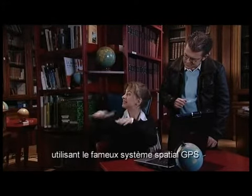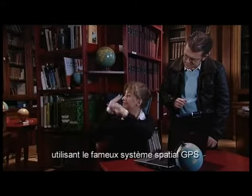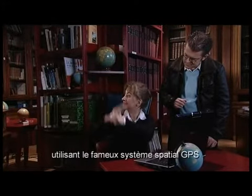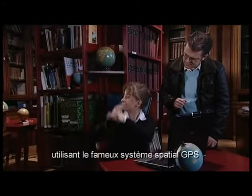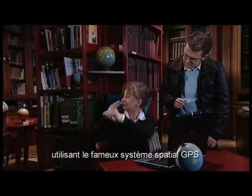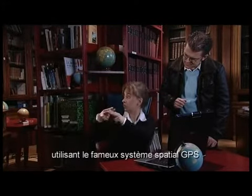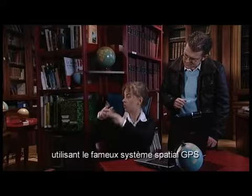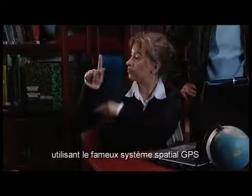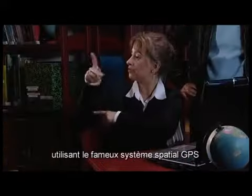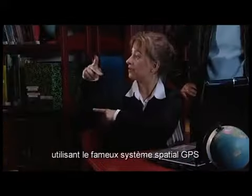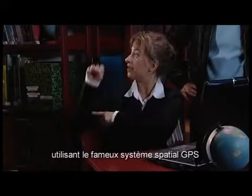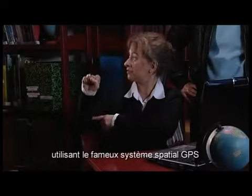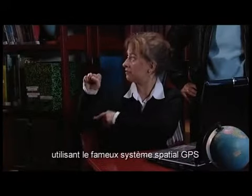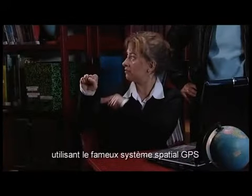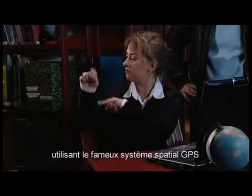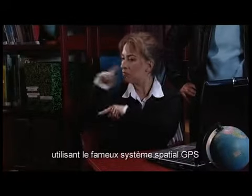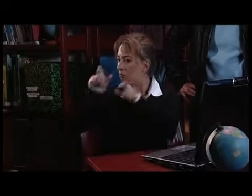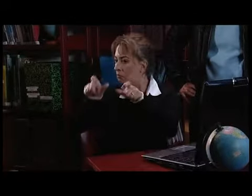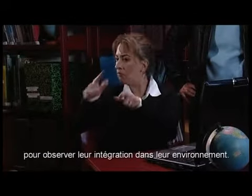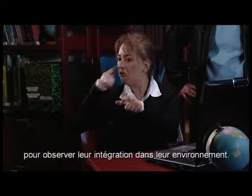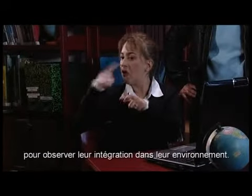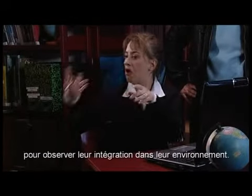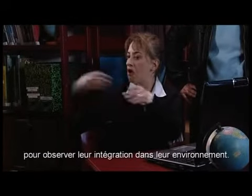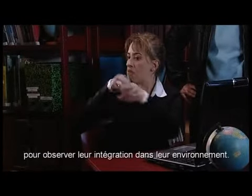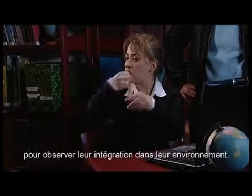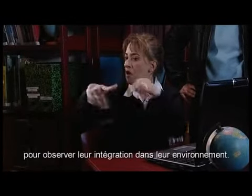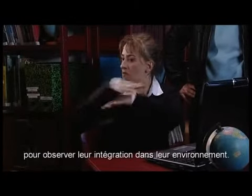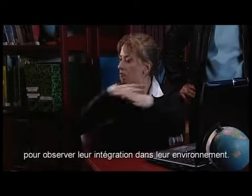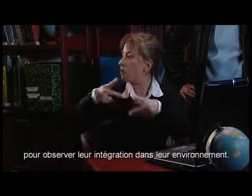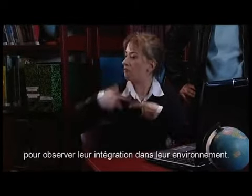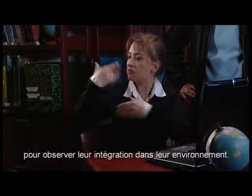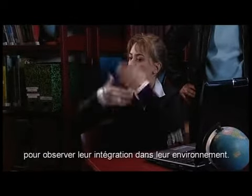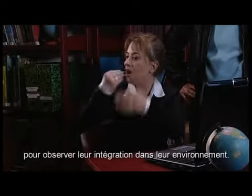système spatial GPS pour observer leur intégration dans leur environnement.